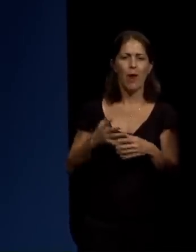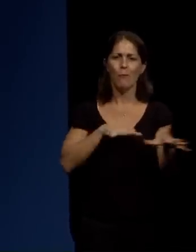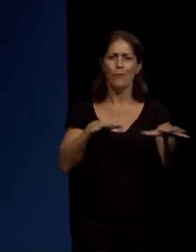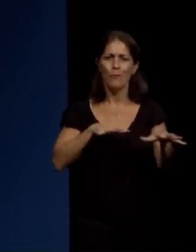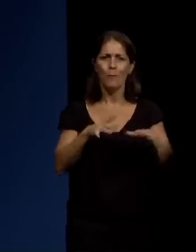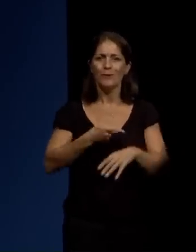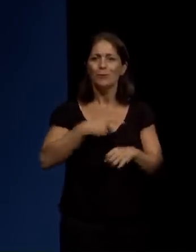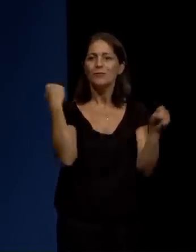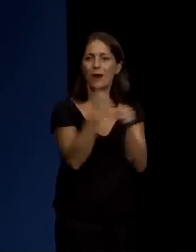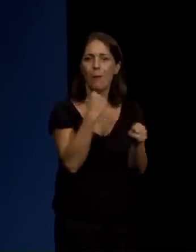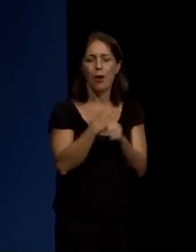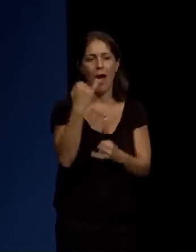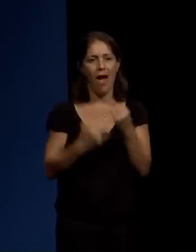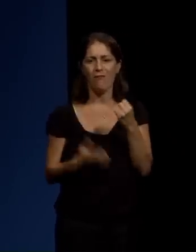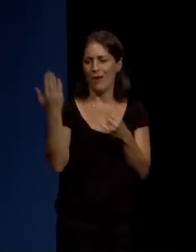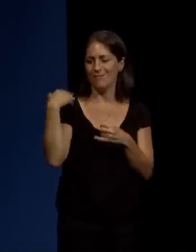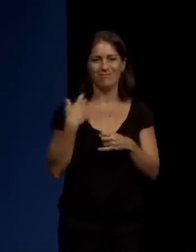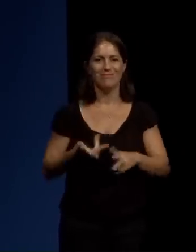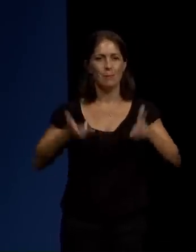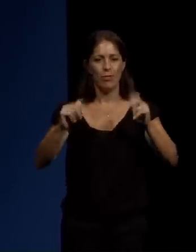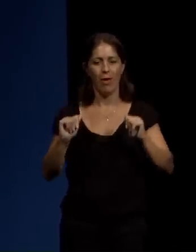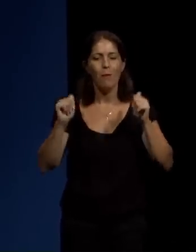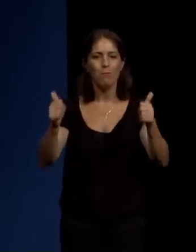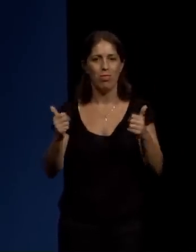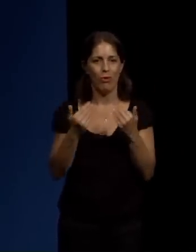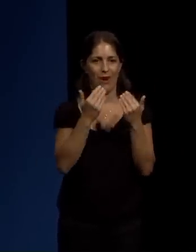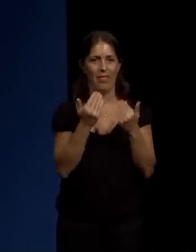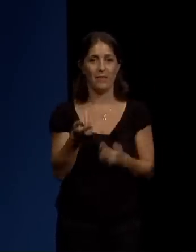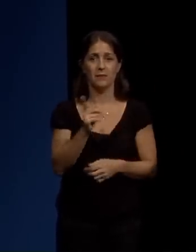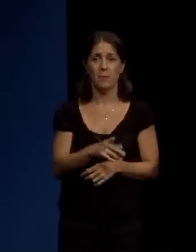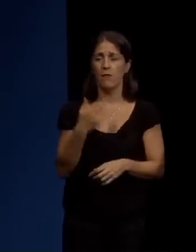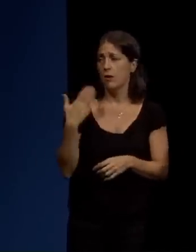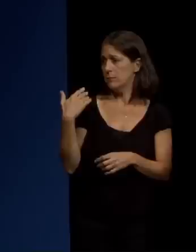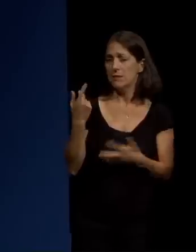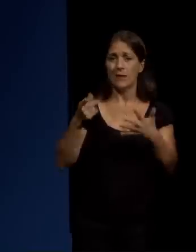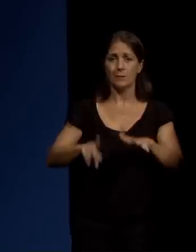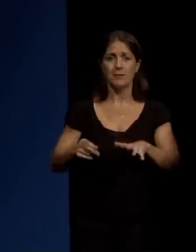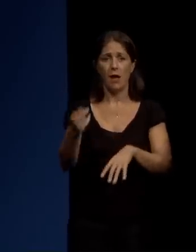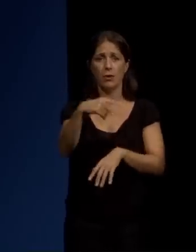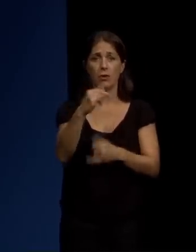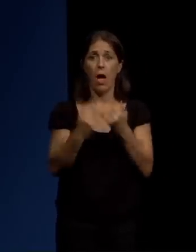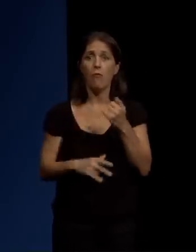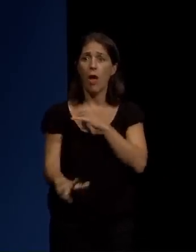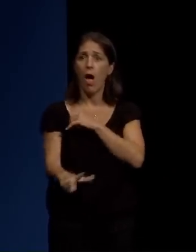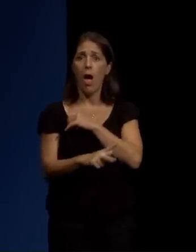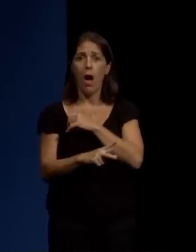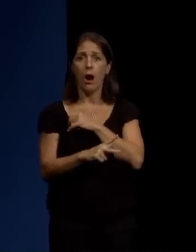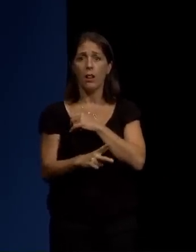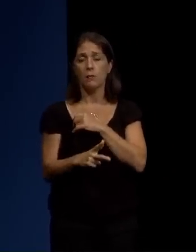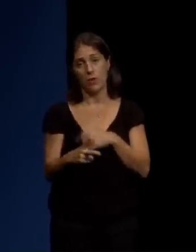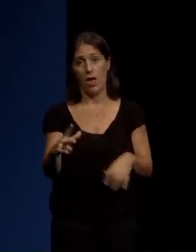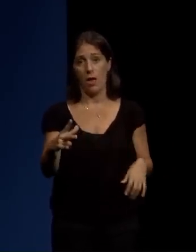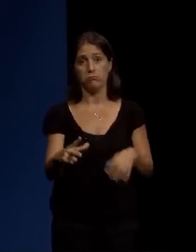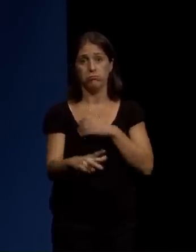Vigo, puxo rumbo á democracia neste país? Que vos vou dicir a vos que hai 16 meses que fixestes alcalde